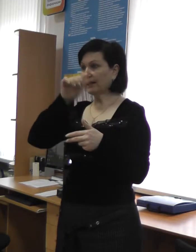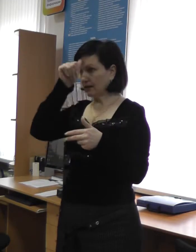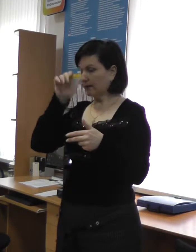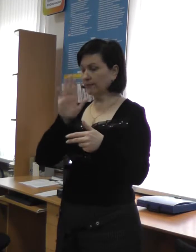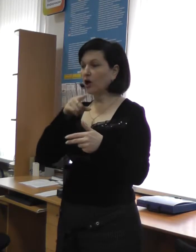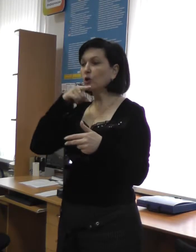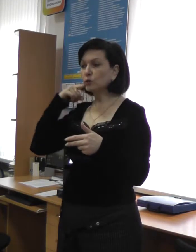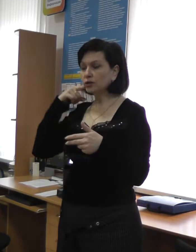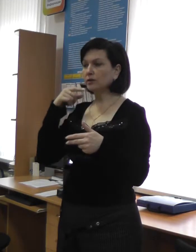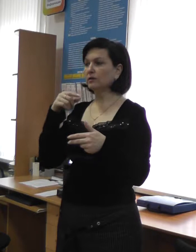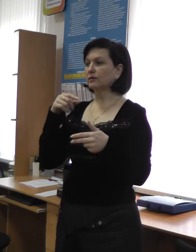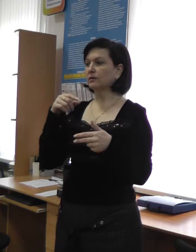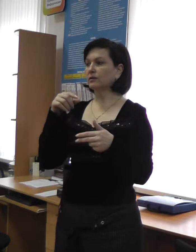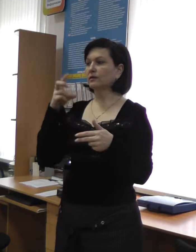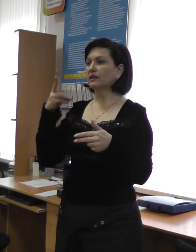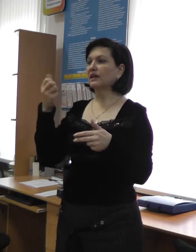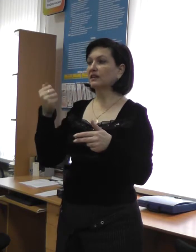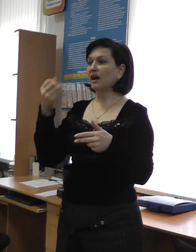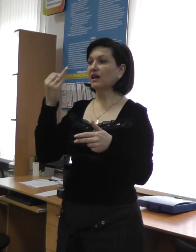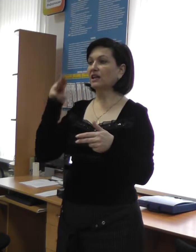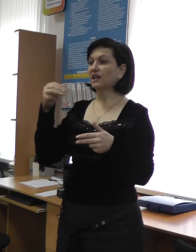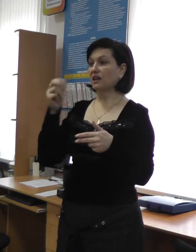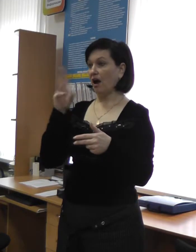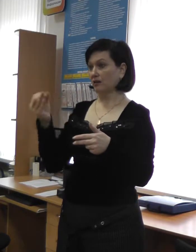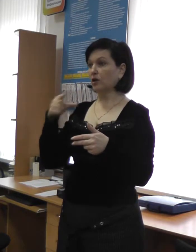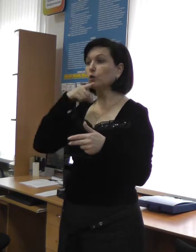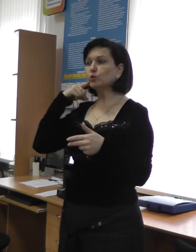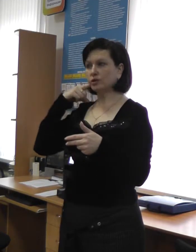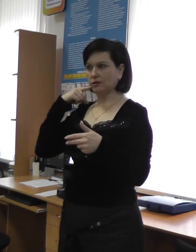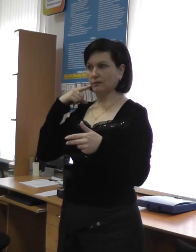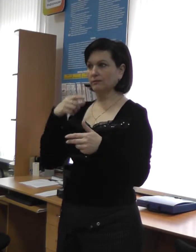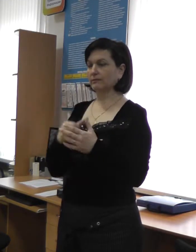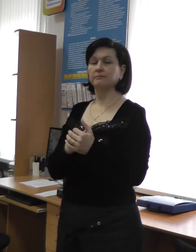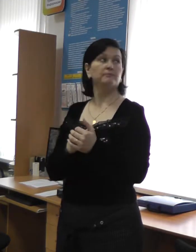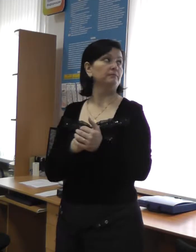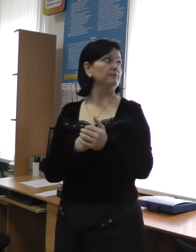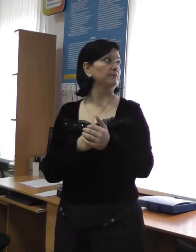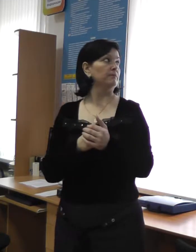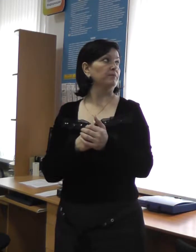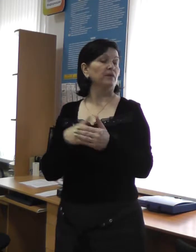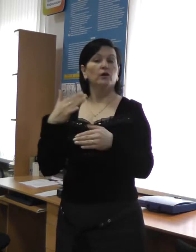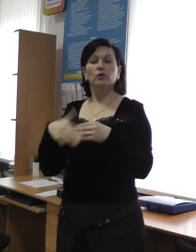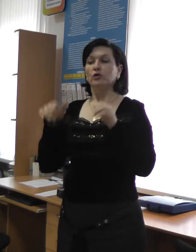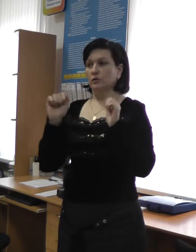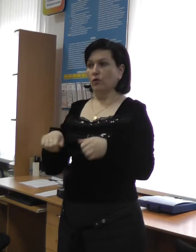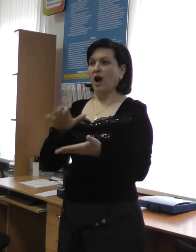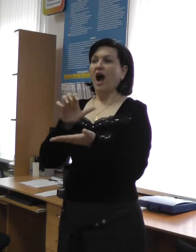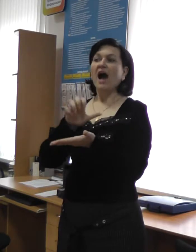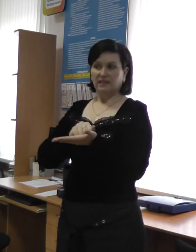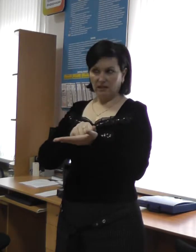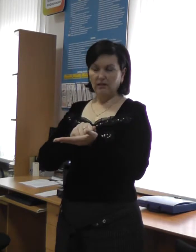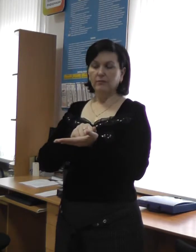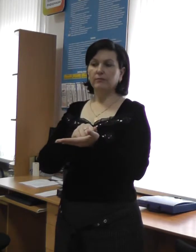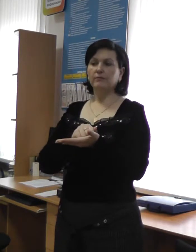греческими корнями Алексею Петровичу Найтаке. Его сын Петр Афанасьевич Найтаке уже смог стать арендатором и